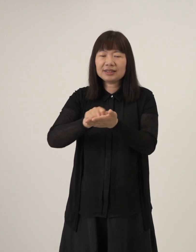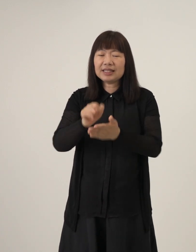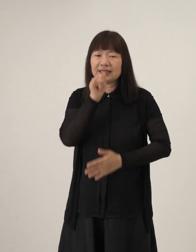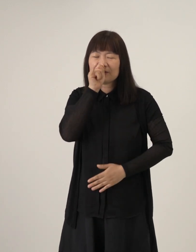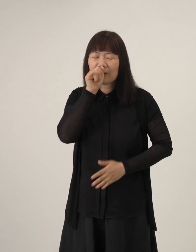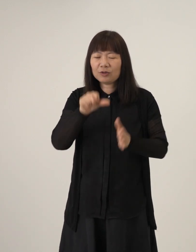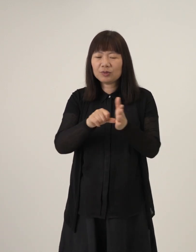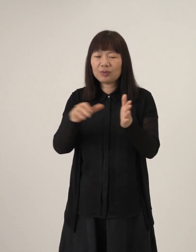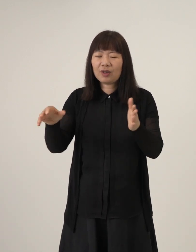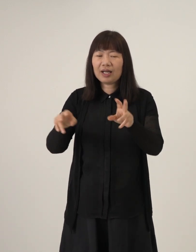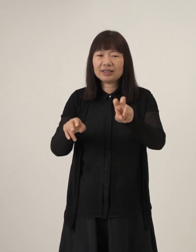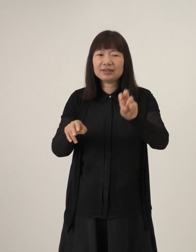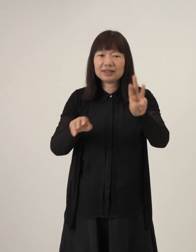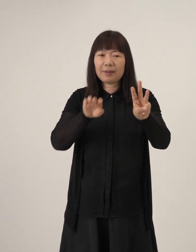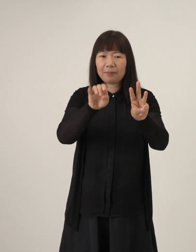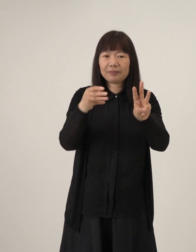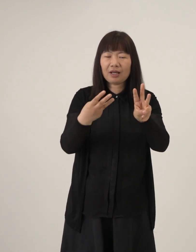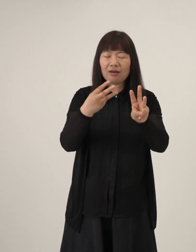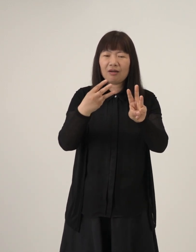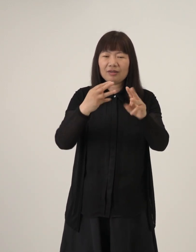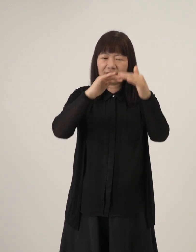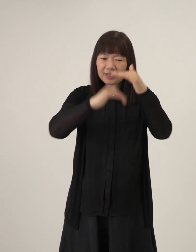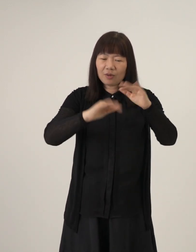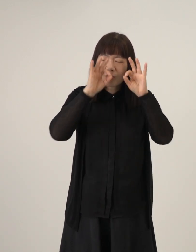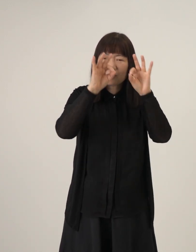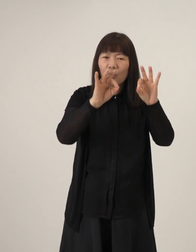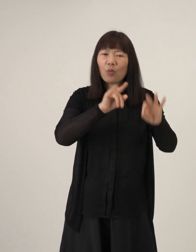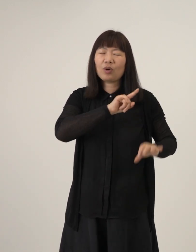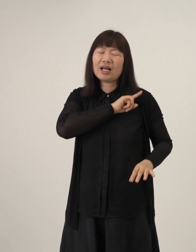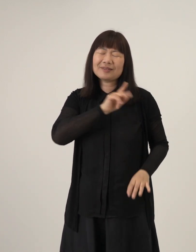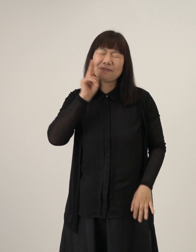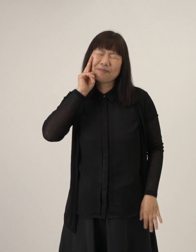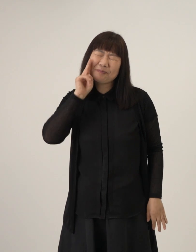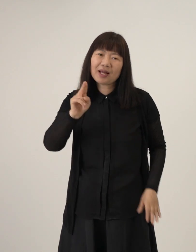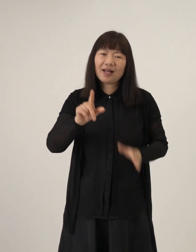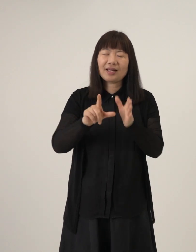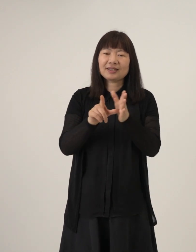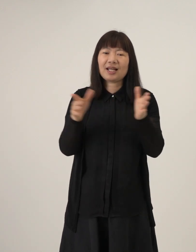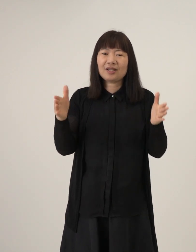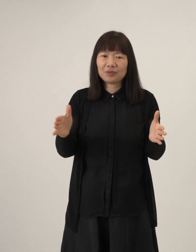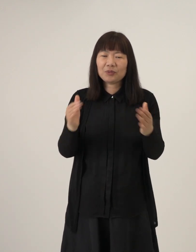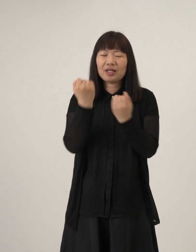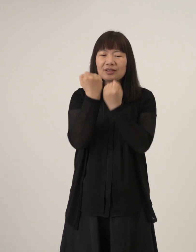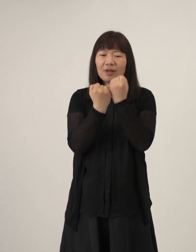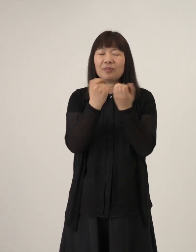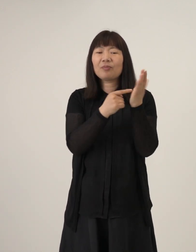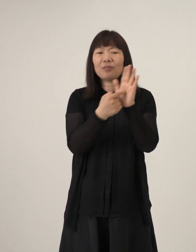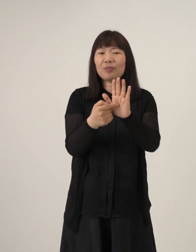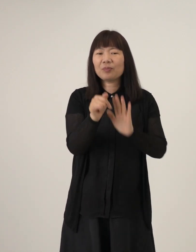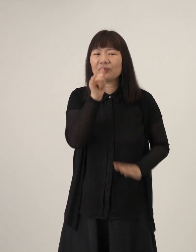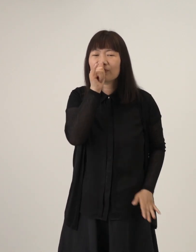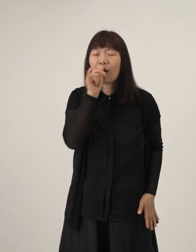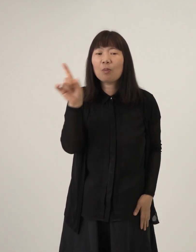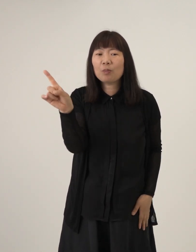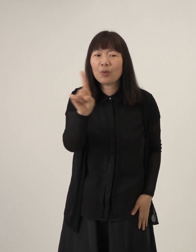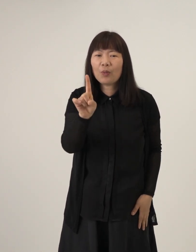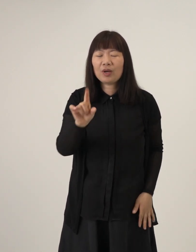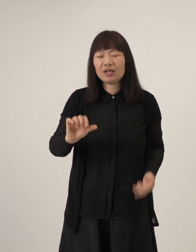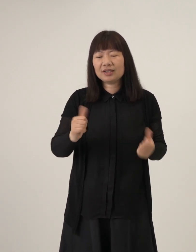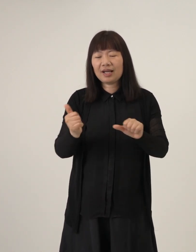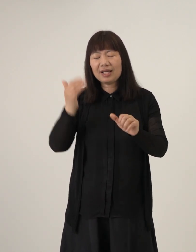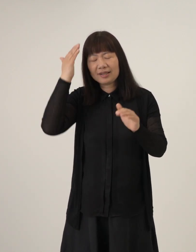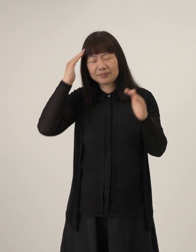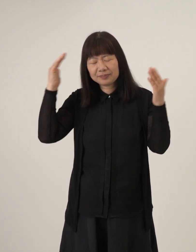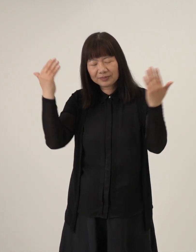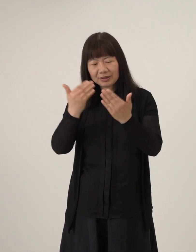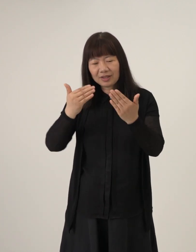유명한 23편의 시는 가장 참혹했던 기간을 이렇게 설명하잖아요. 사망의